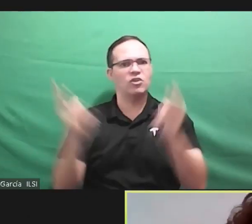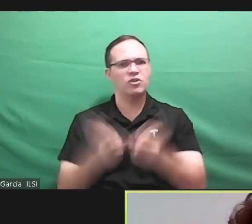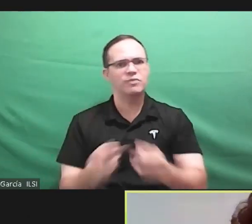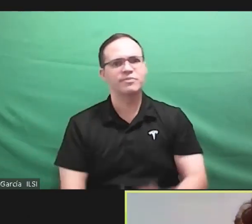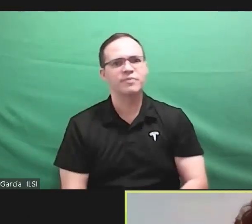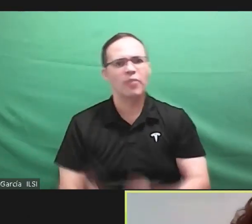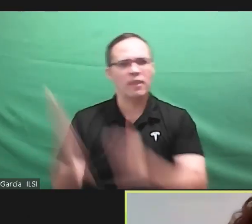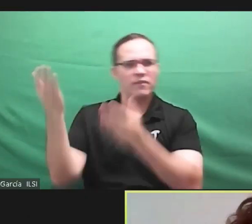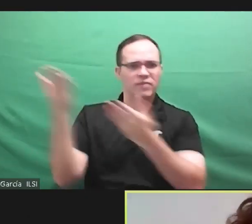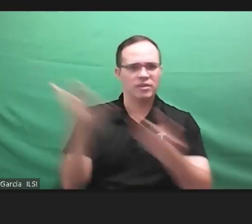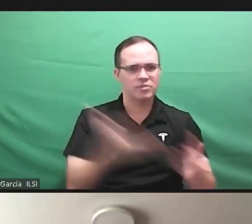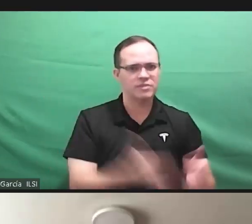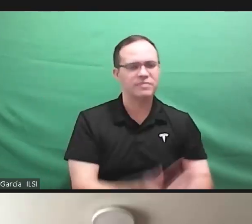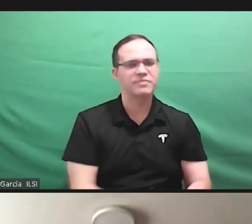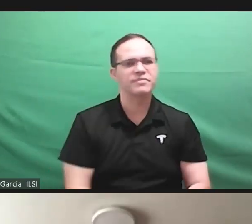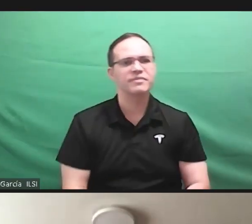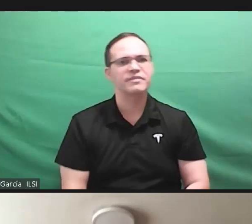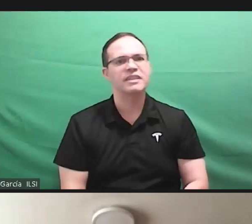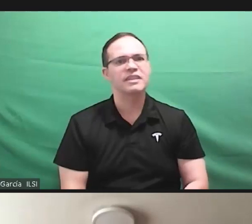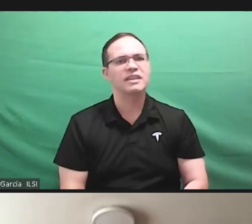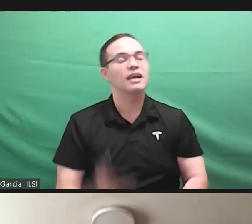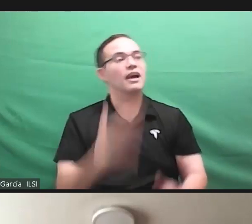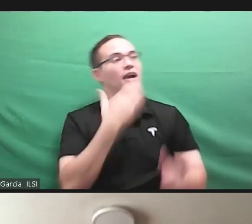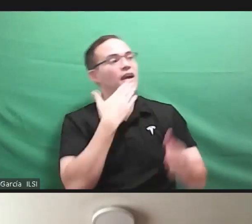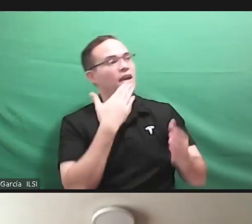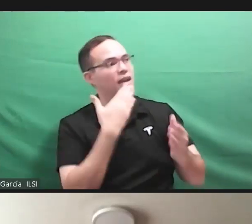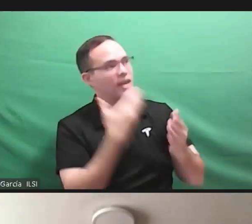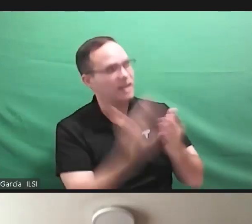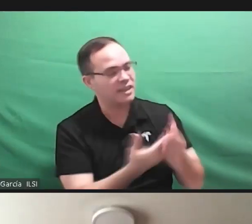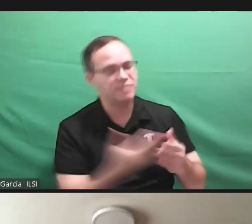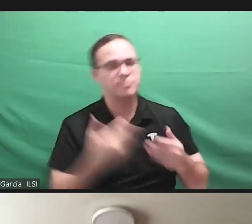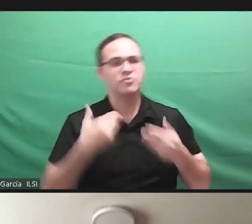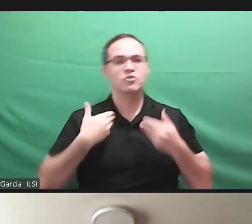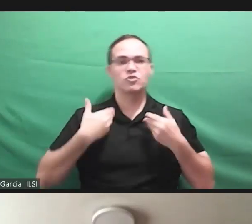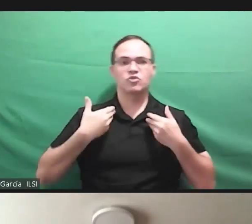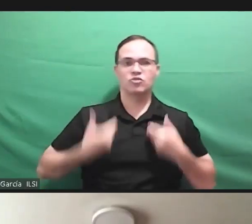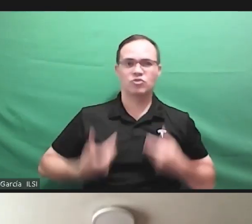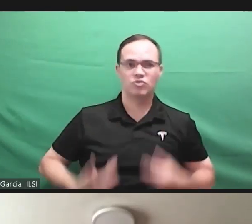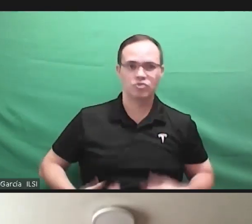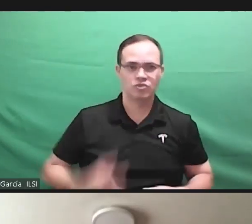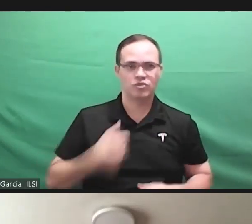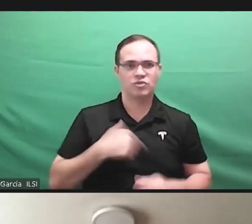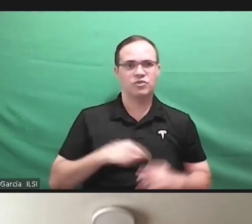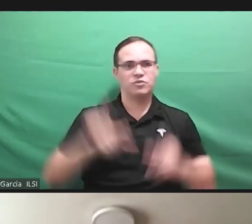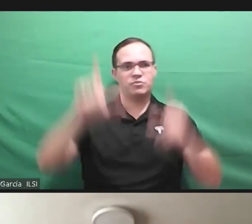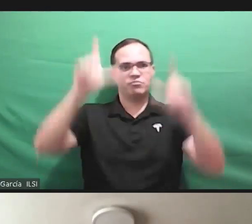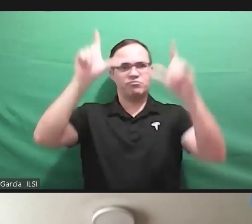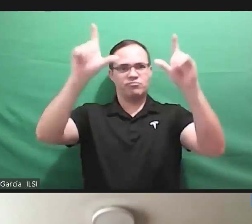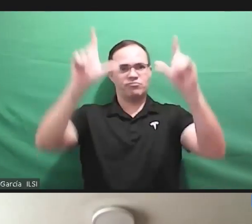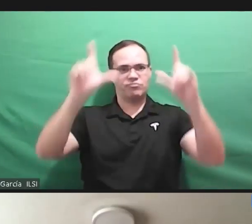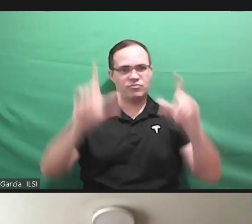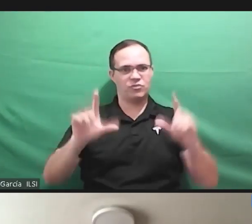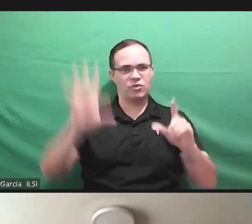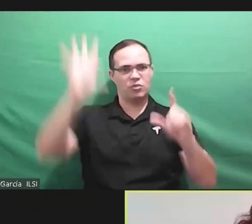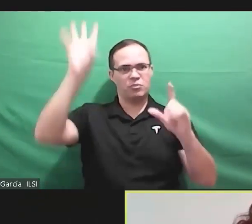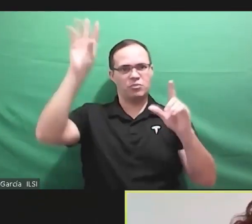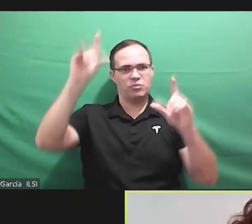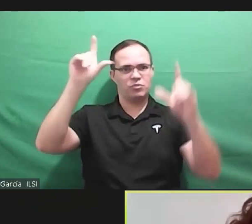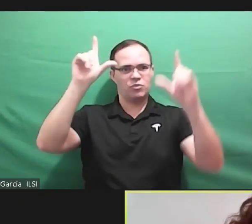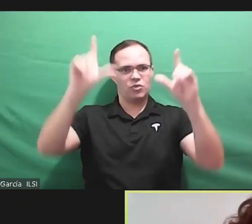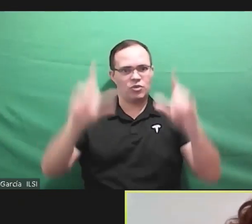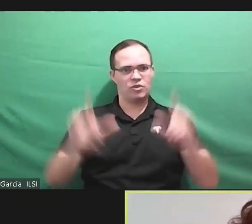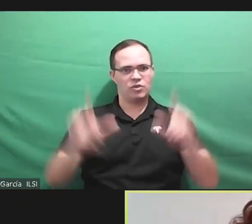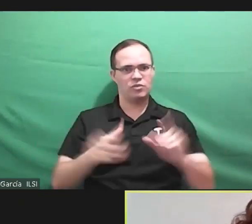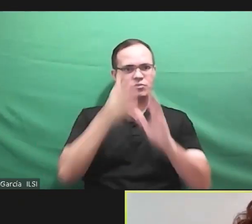Gracias, Rosario. Entonces, voy a presentarles la introducción a las preguntas del Washington